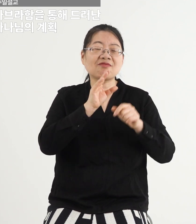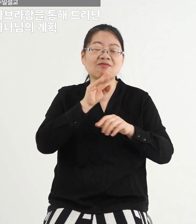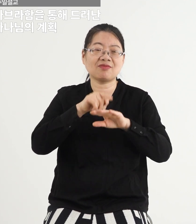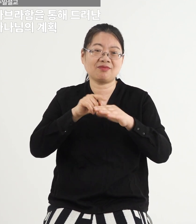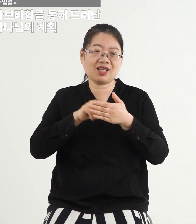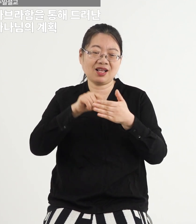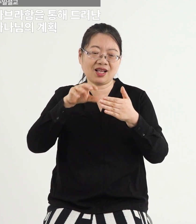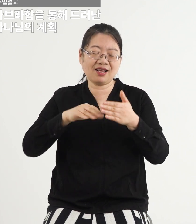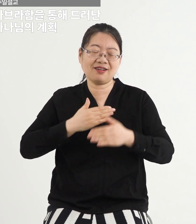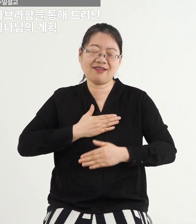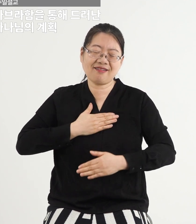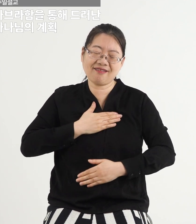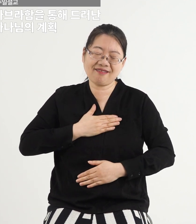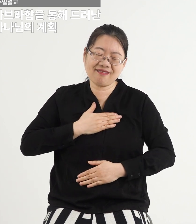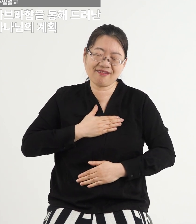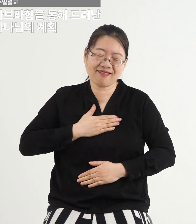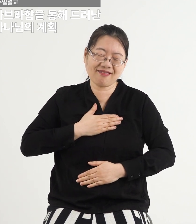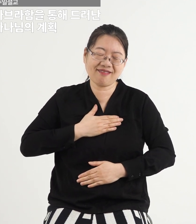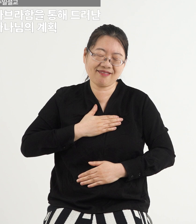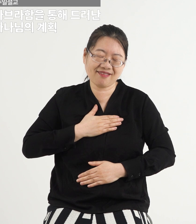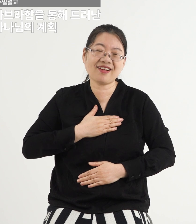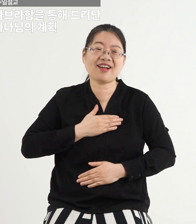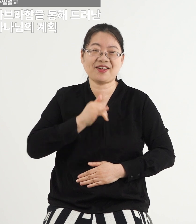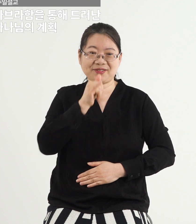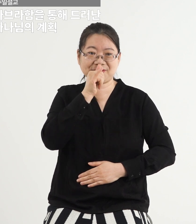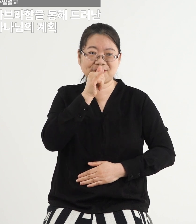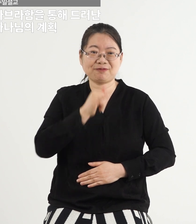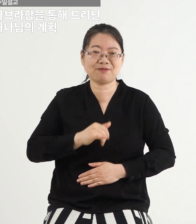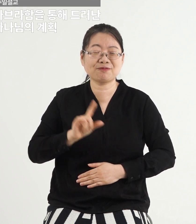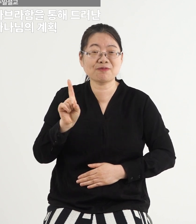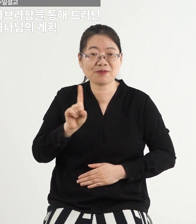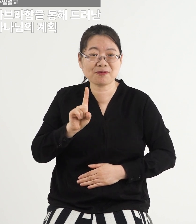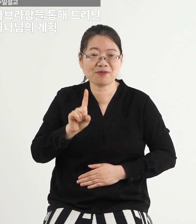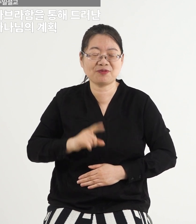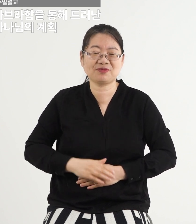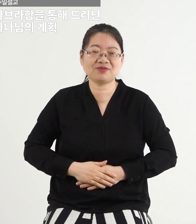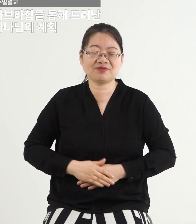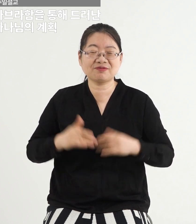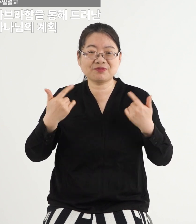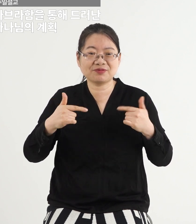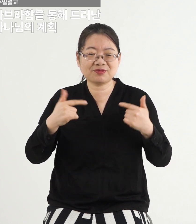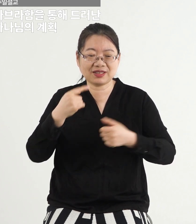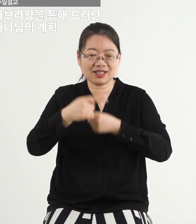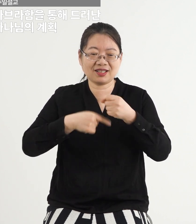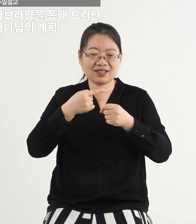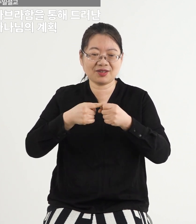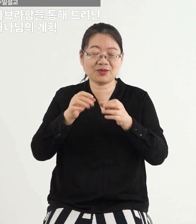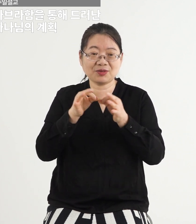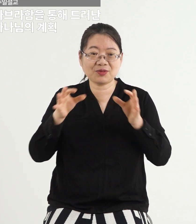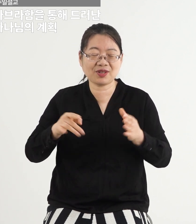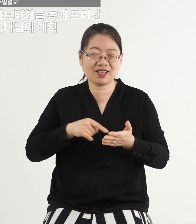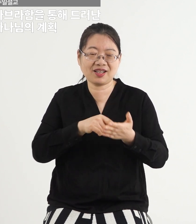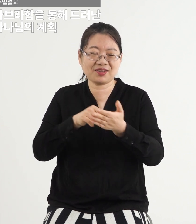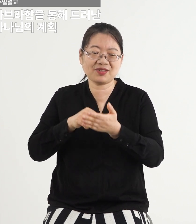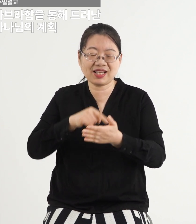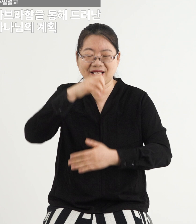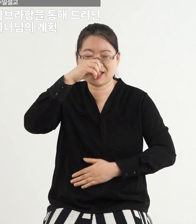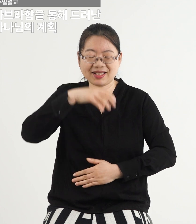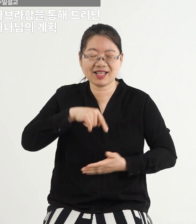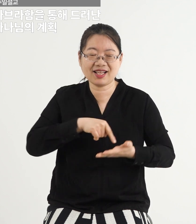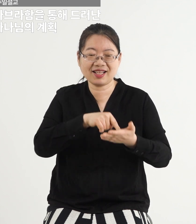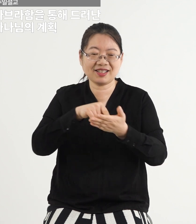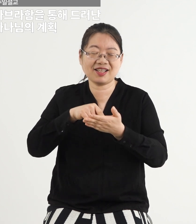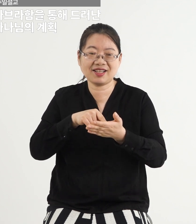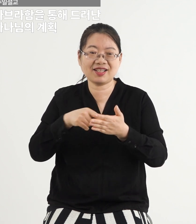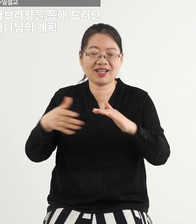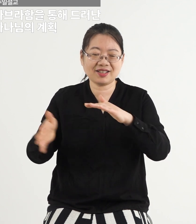마음에 흐뭇함이 밀려 올라오는 겁니다. 늘 1년 내내 외롭게 그저